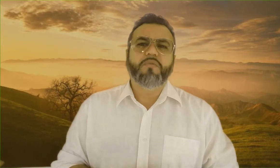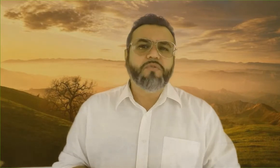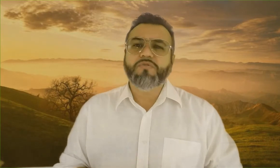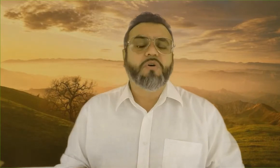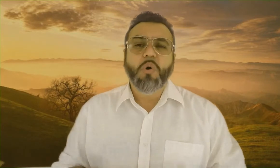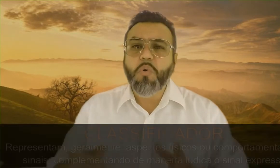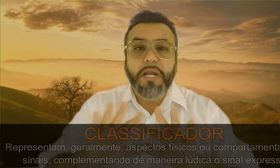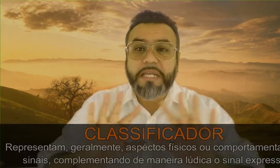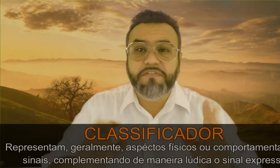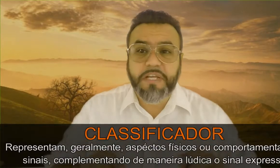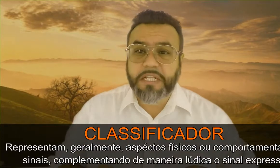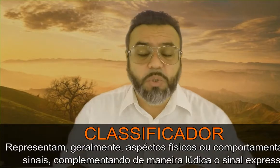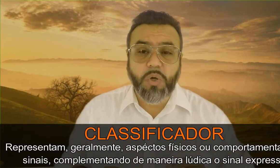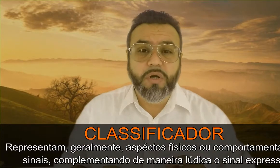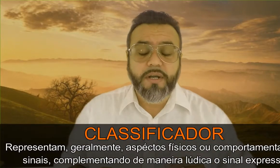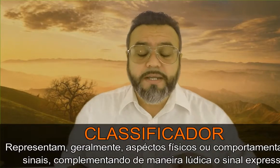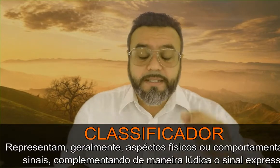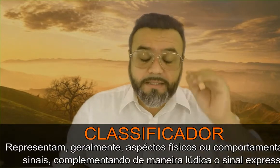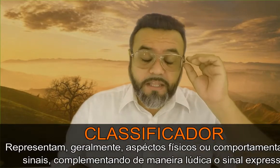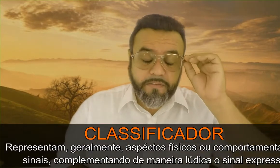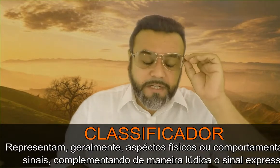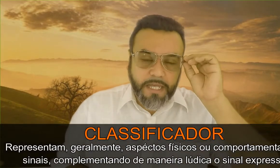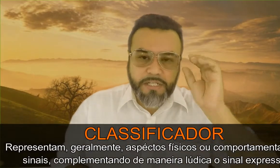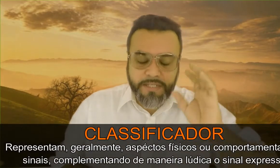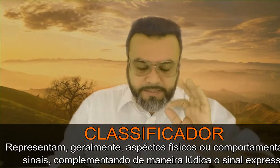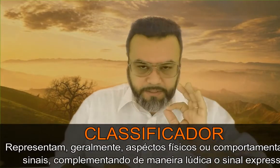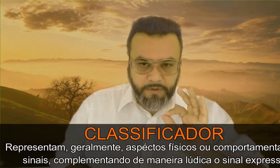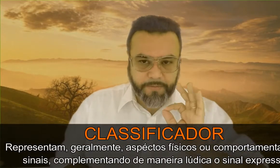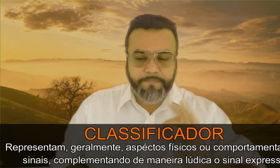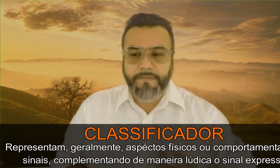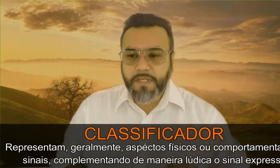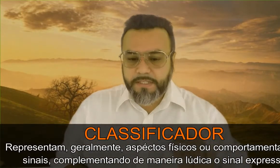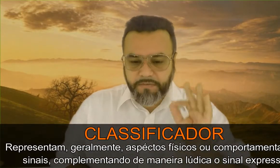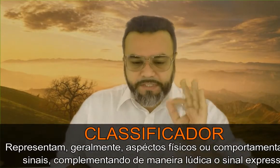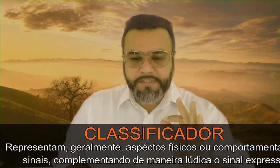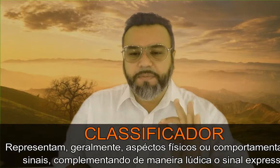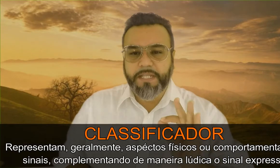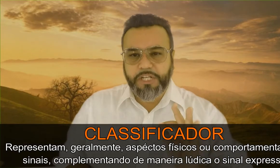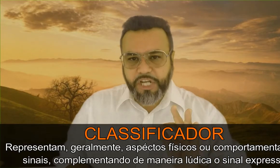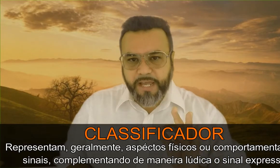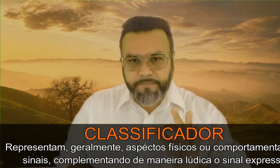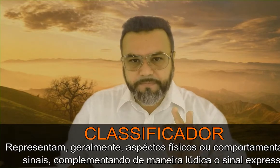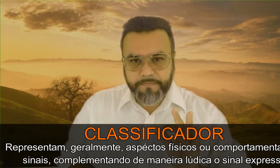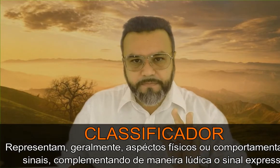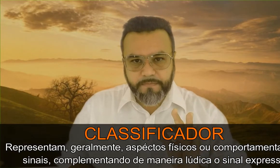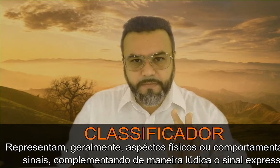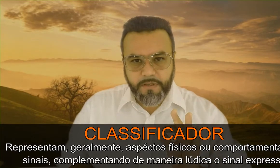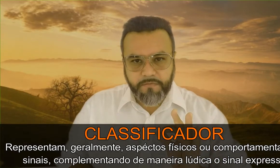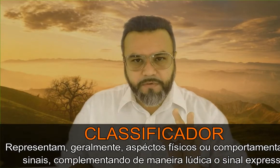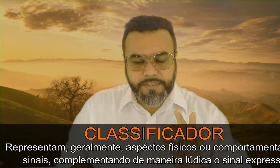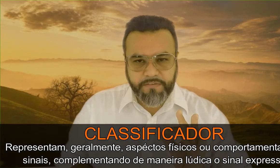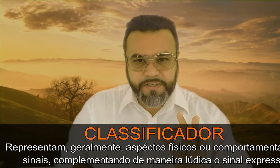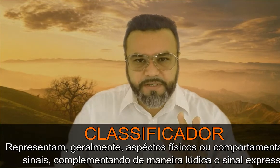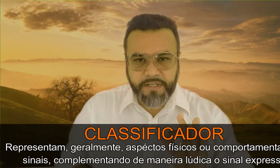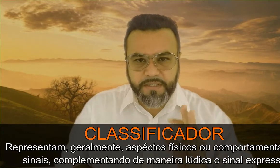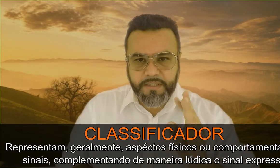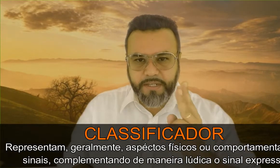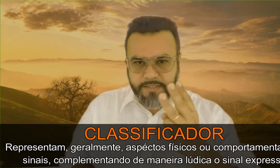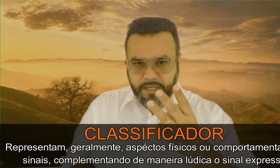uso um classificador. Na verdade é assim, ó. Se você se planejar, você vai seguir 3